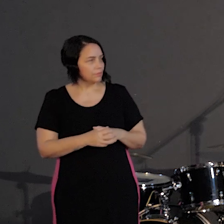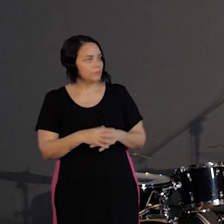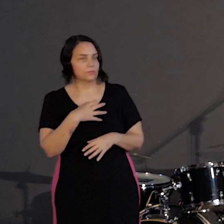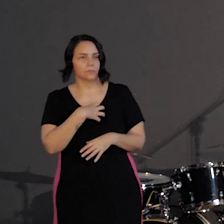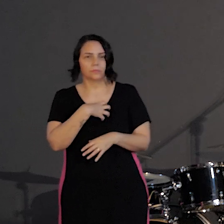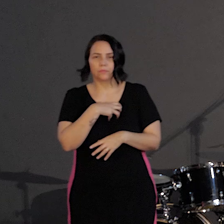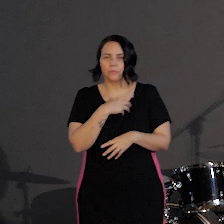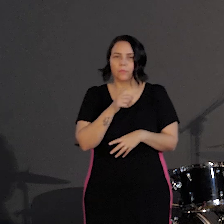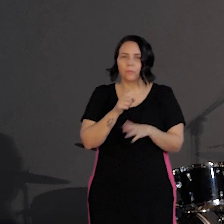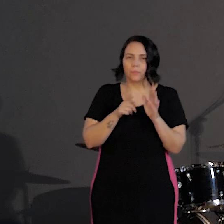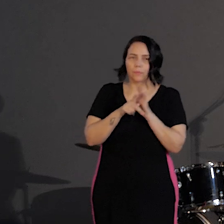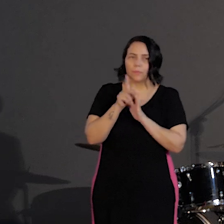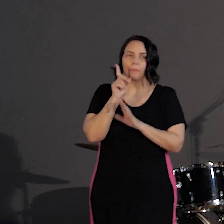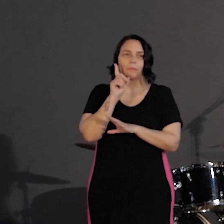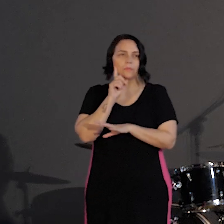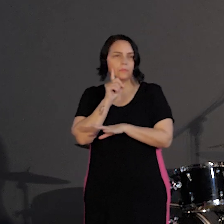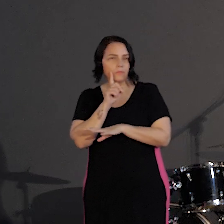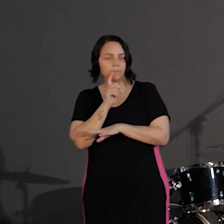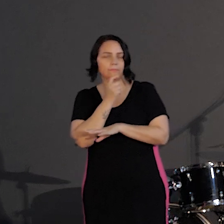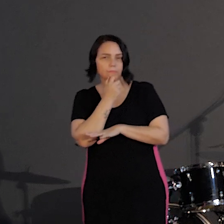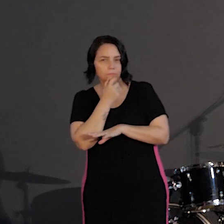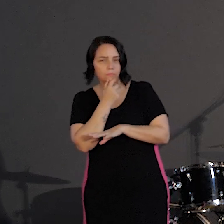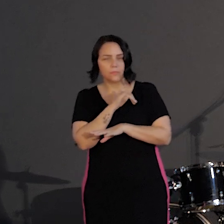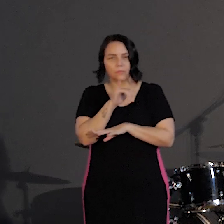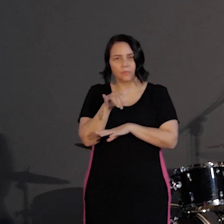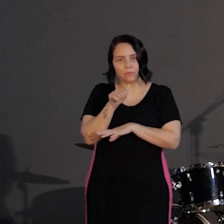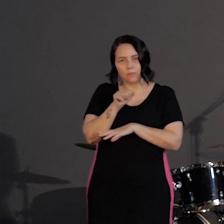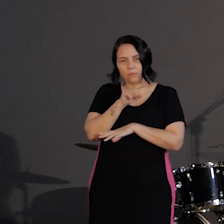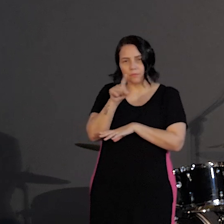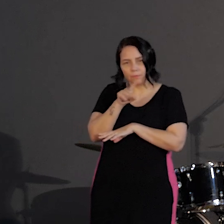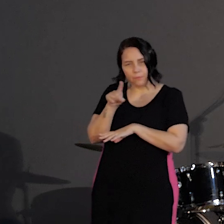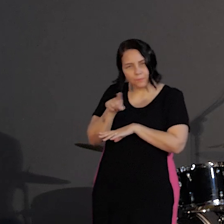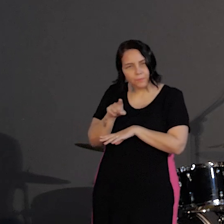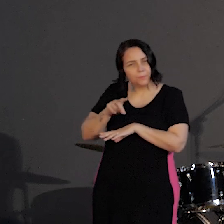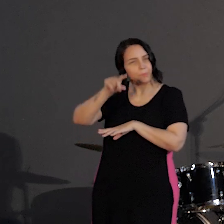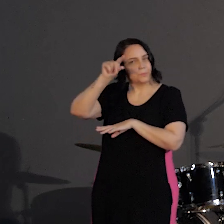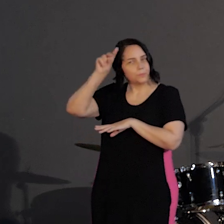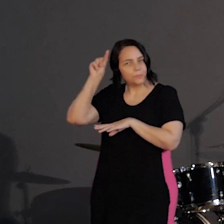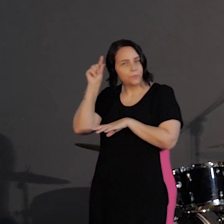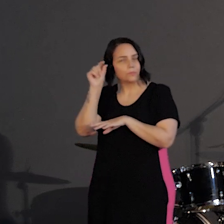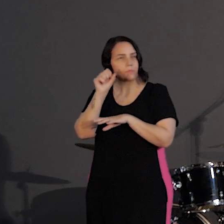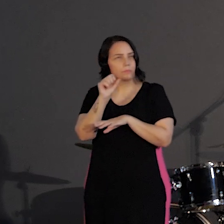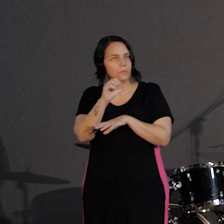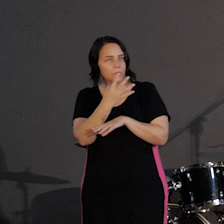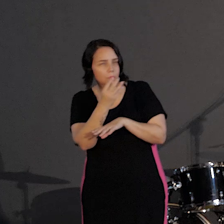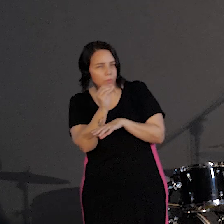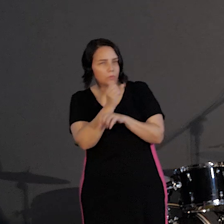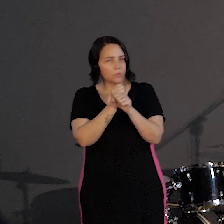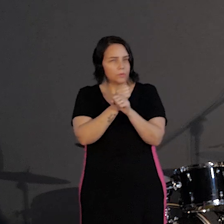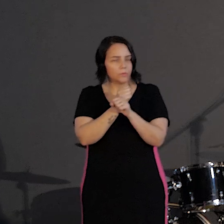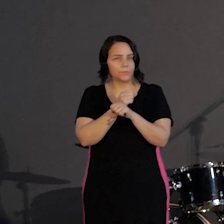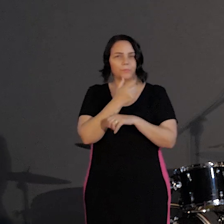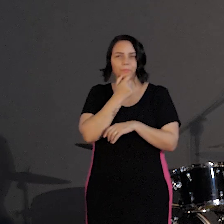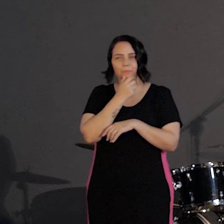bem americano, que a gente diz que é o swing jazz. Tá? Então, é uma música bem antiga, lá dos anos 40, se chama All of